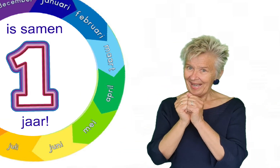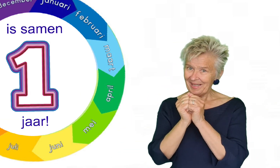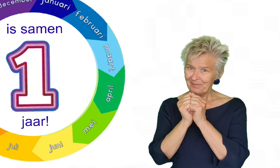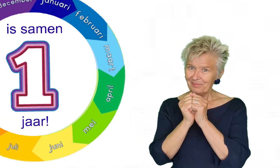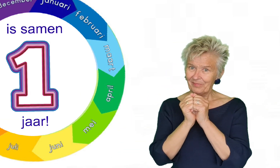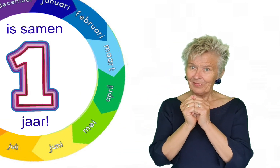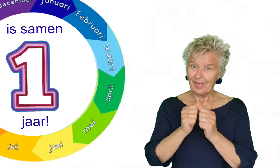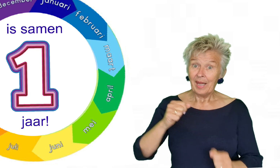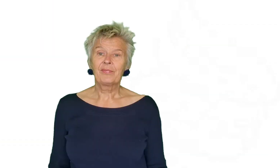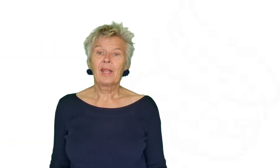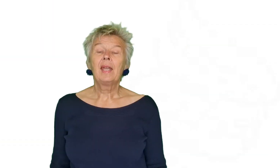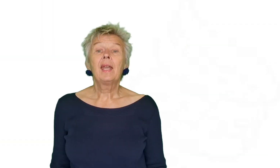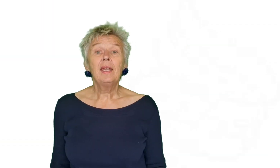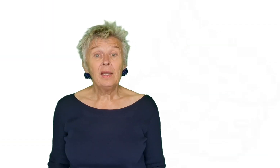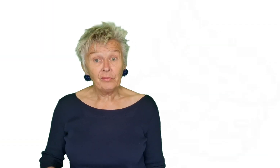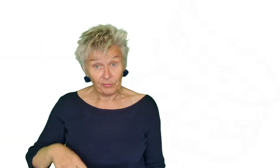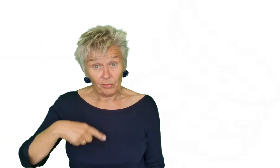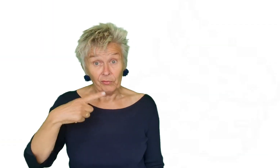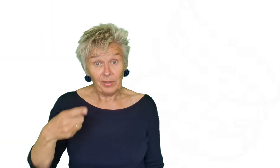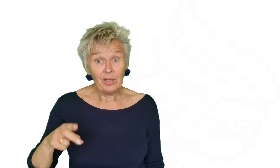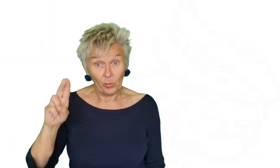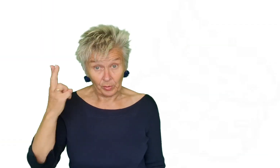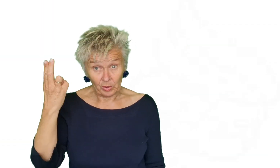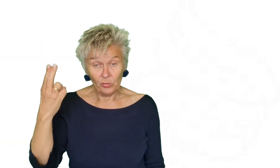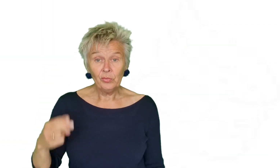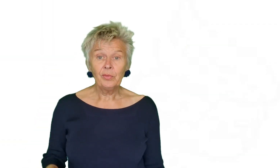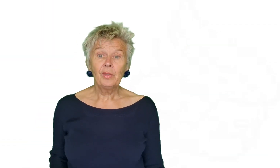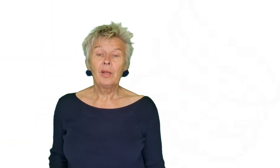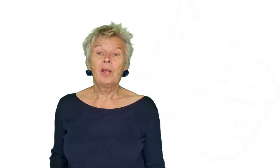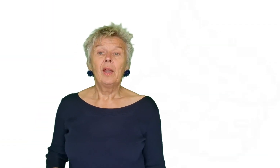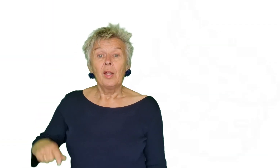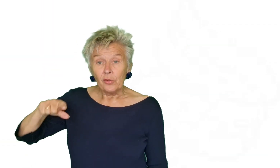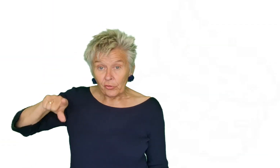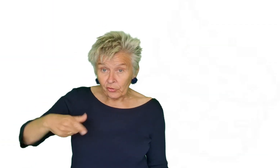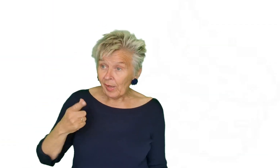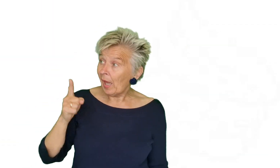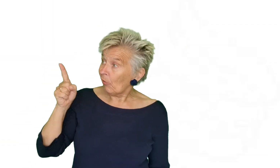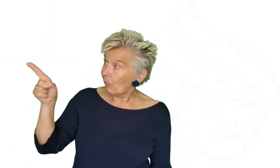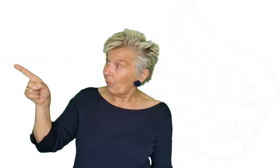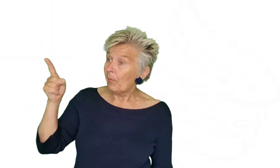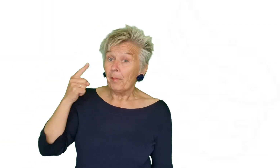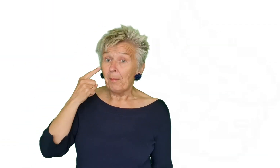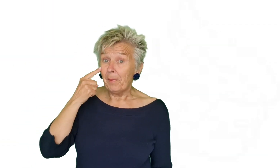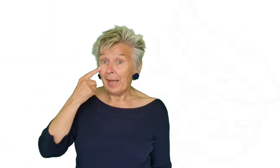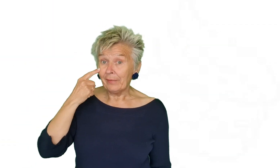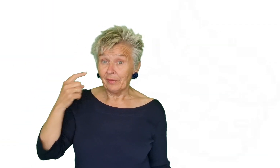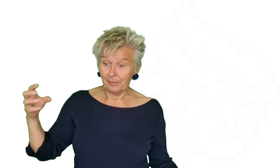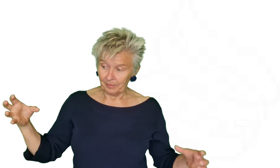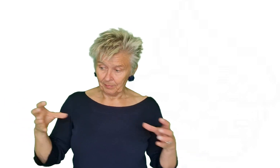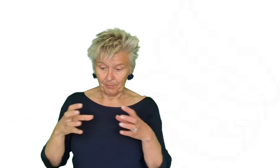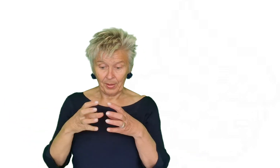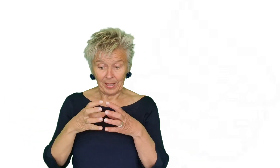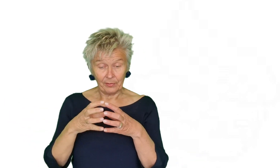1 jaar. En dan weer opnieuw. 12 maanden bij